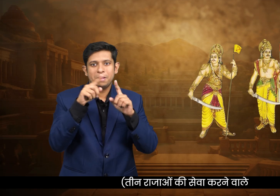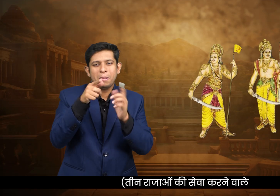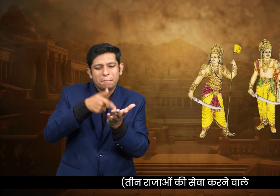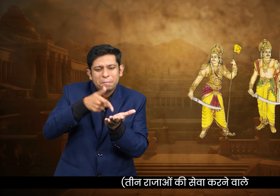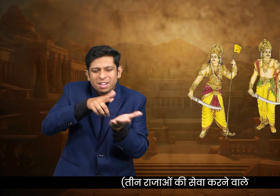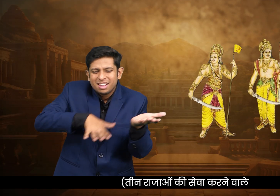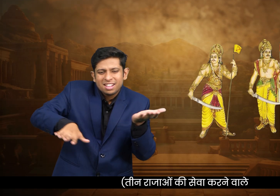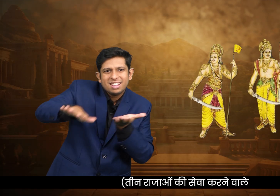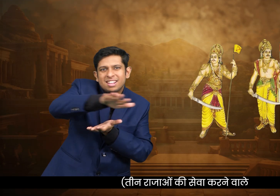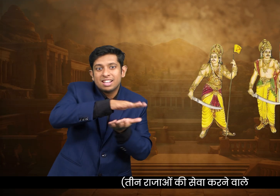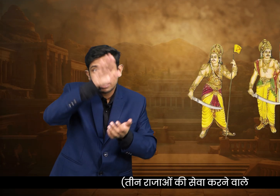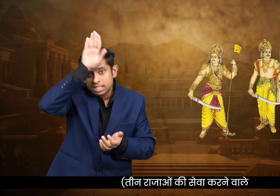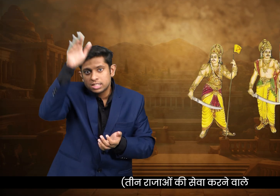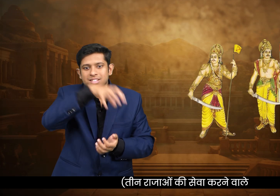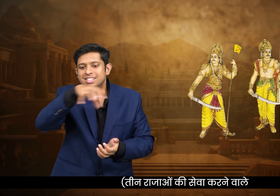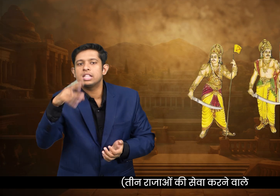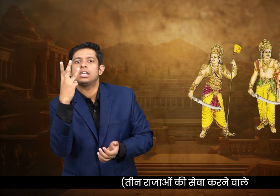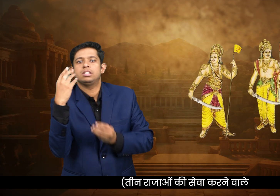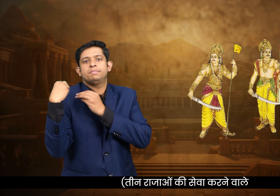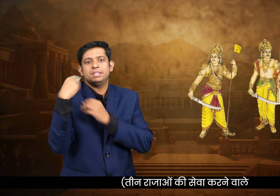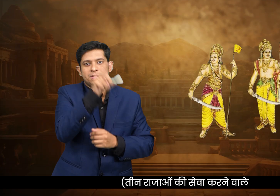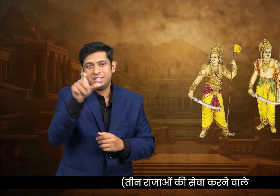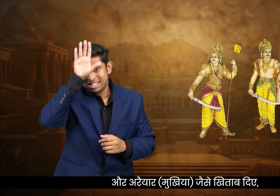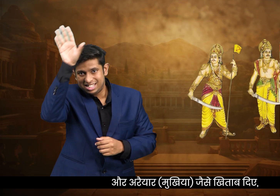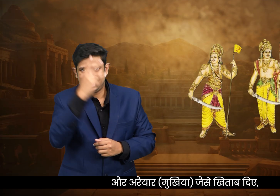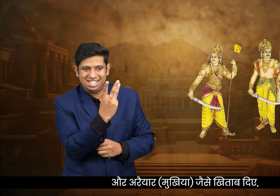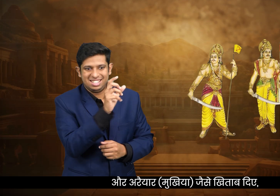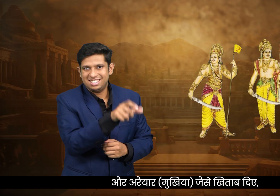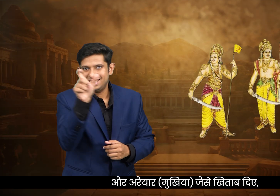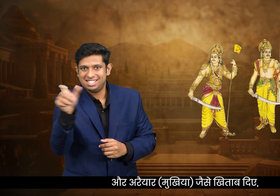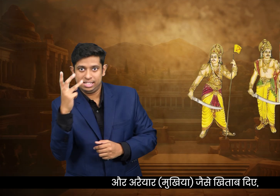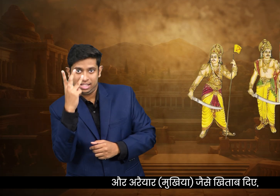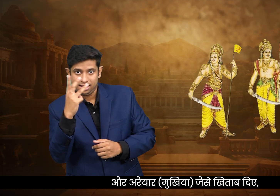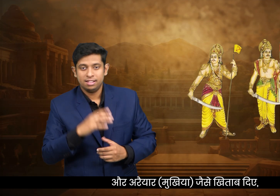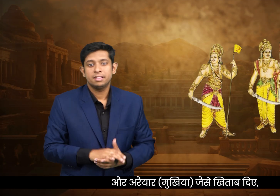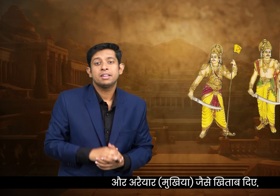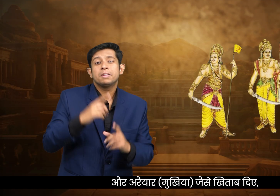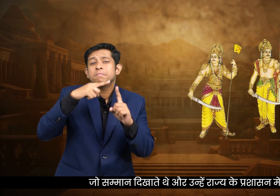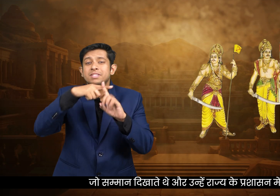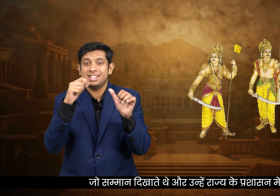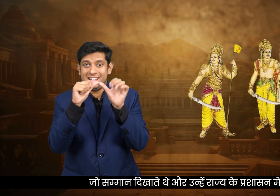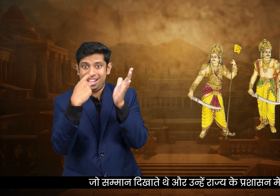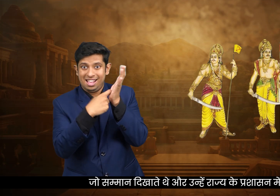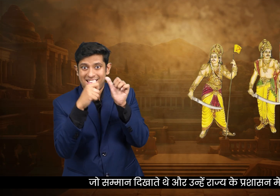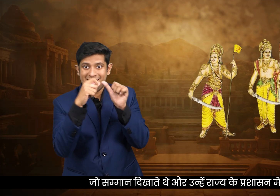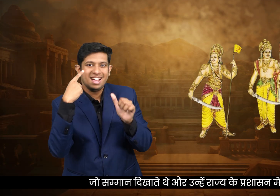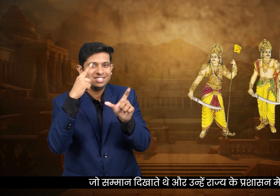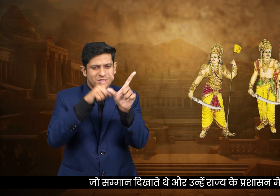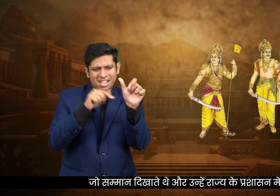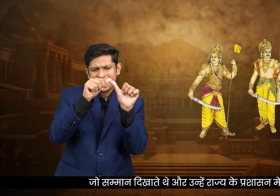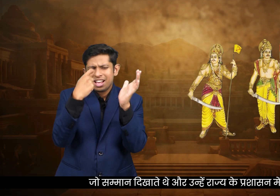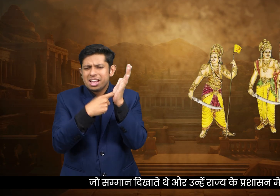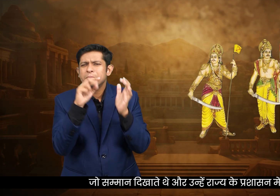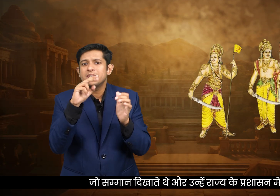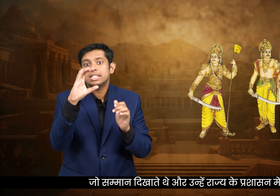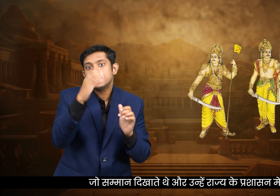यानी कि 3 राजाओं की सेवा करने वाले और अरैयर जैसे खिताब दिए, जो सम्मान दिखाते